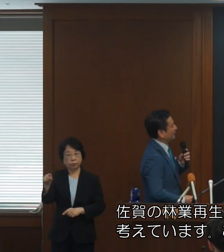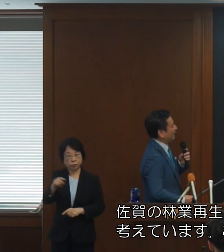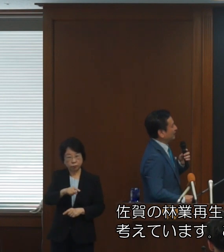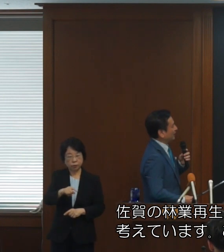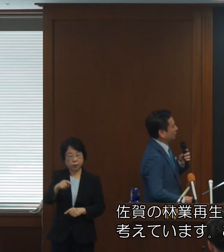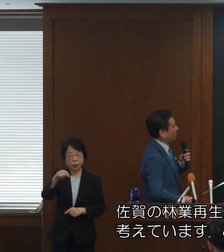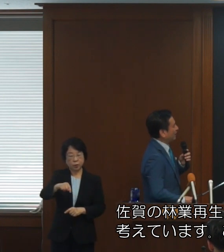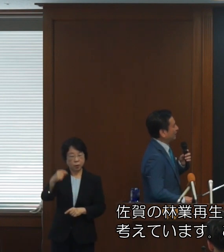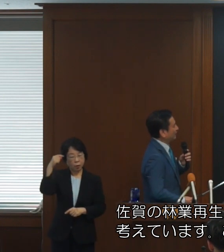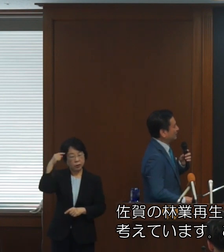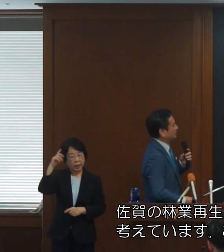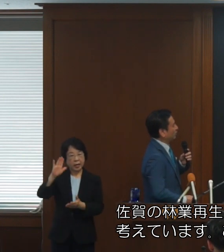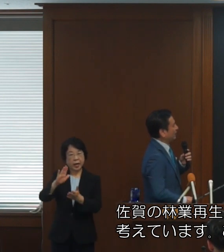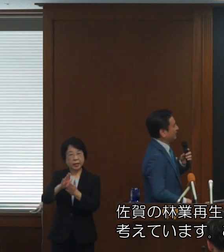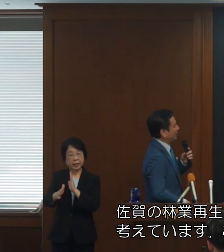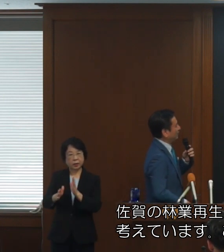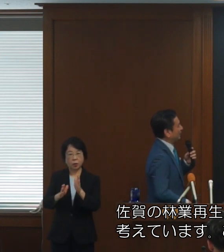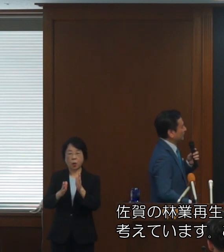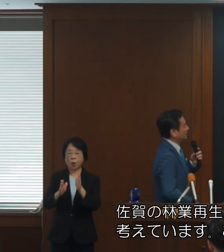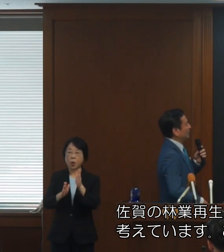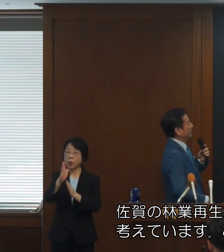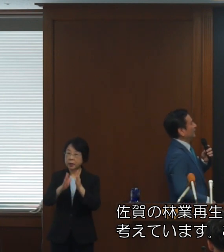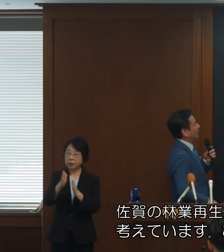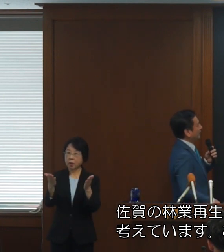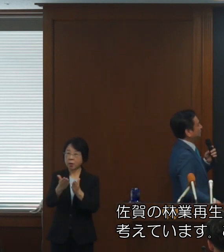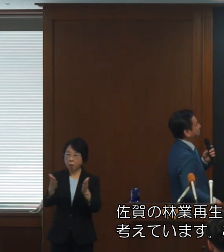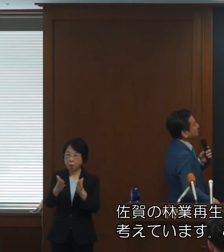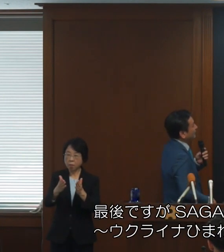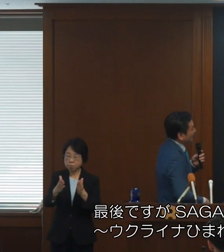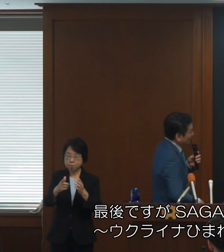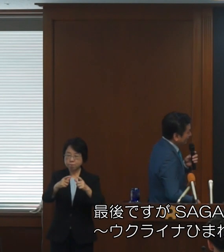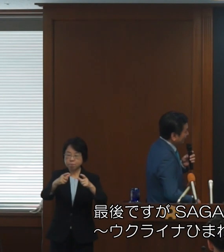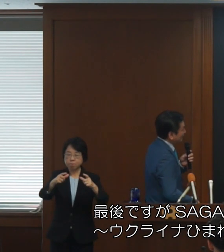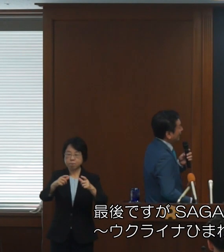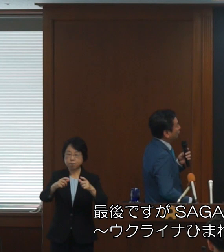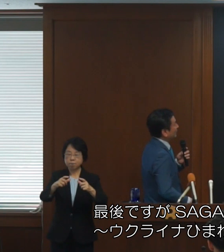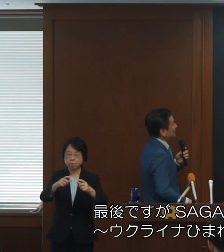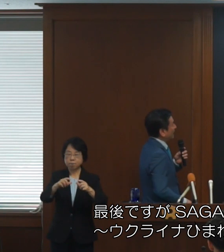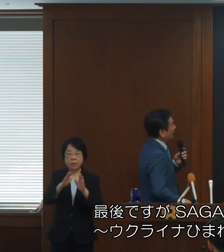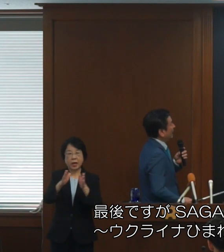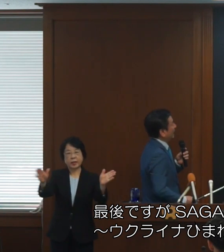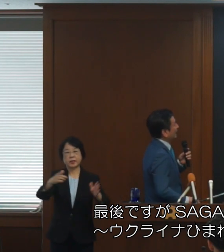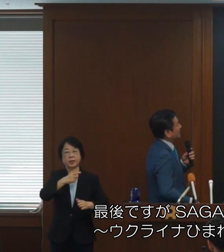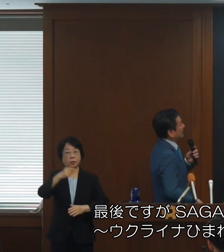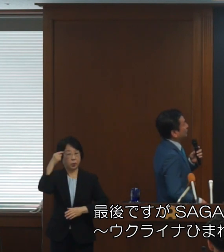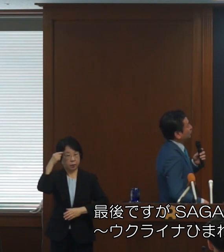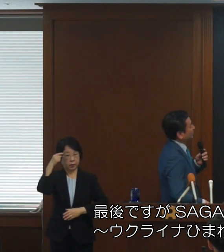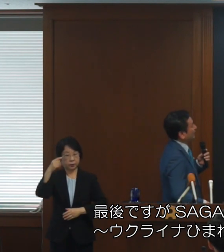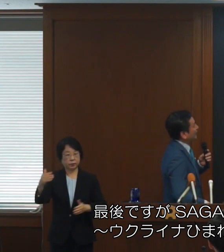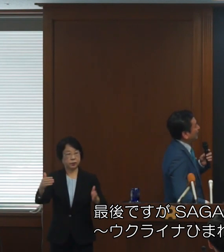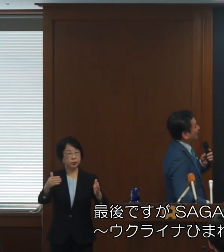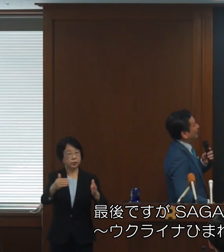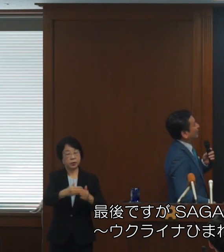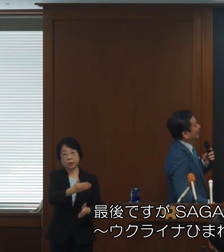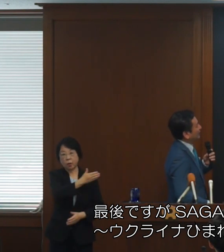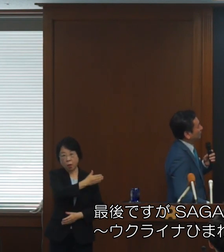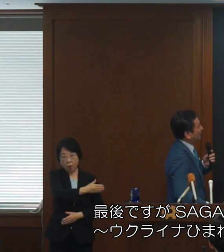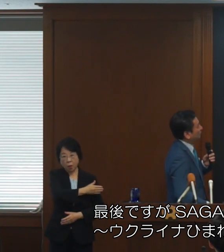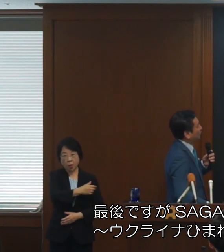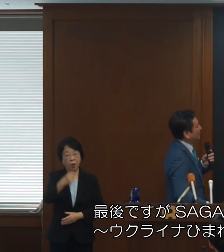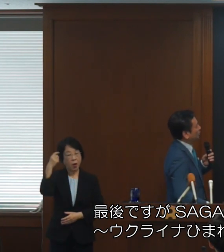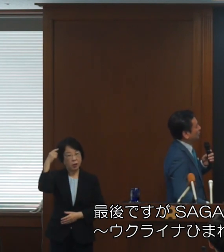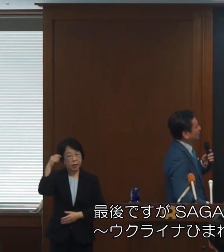再生を進めていきたいと考えていますこれが2点目になりますはいで最後ですが差がウクライナ